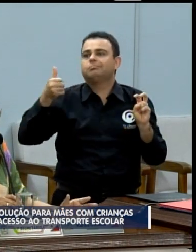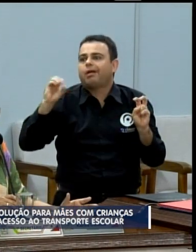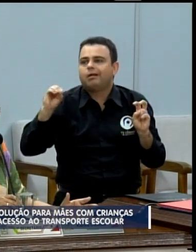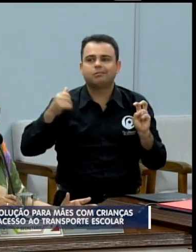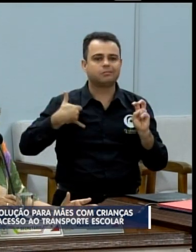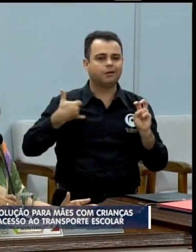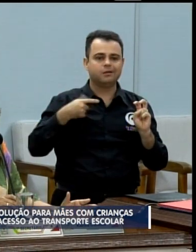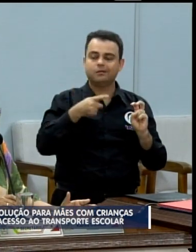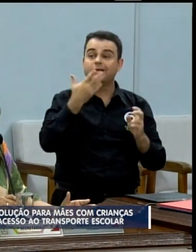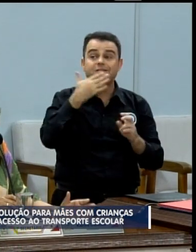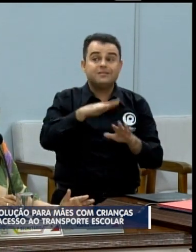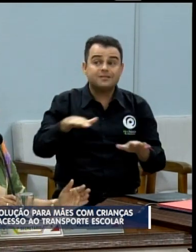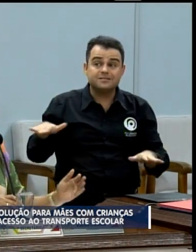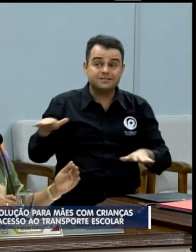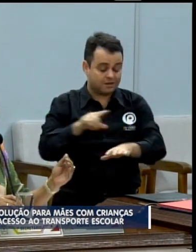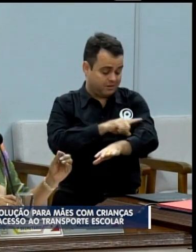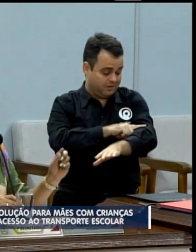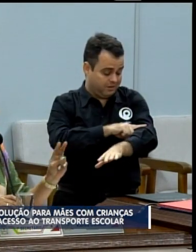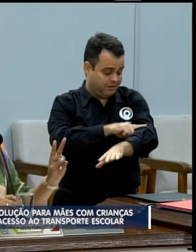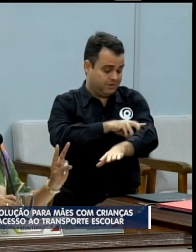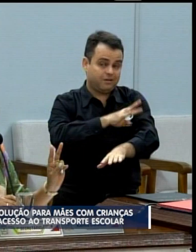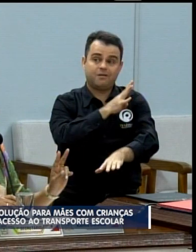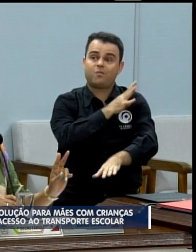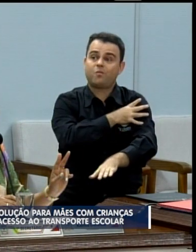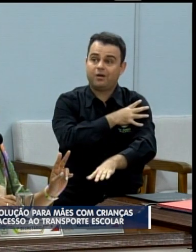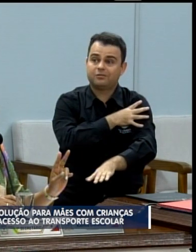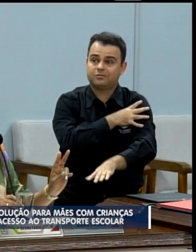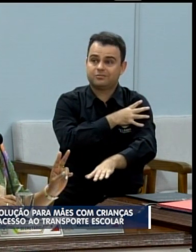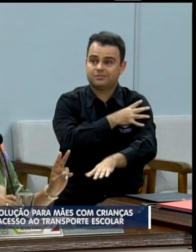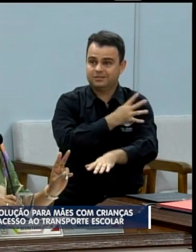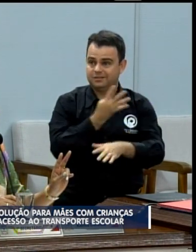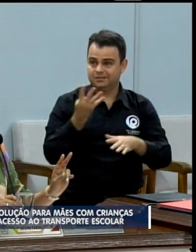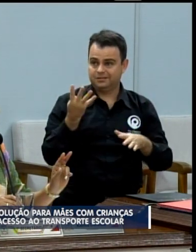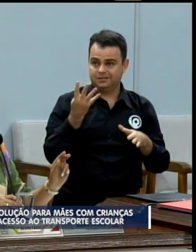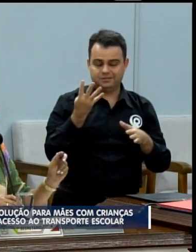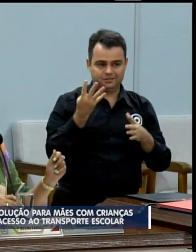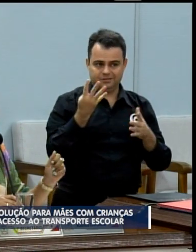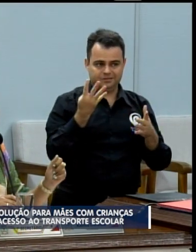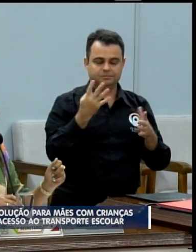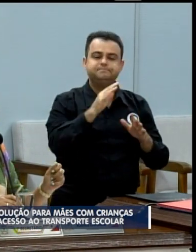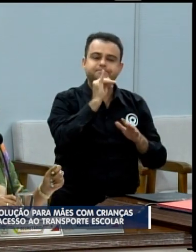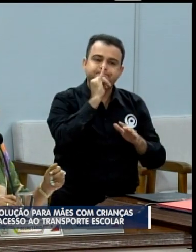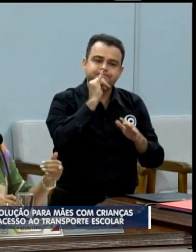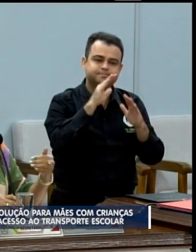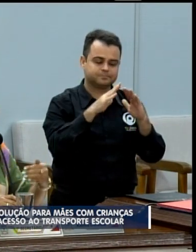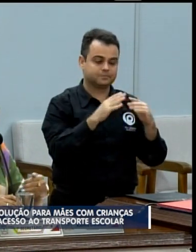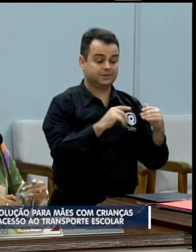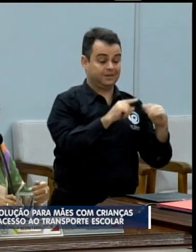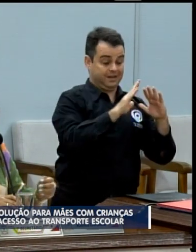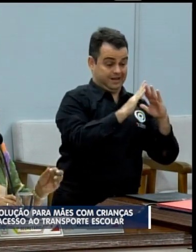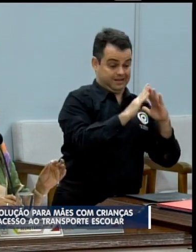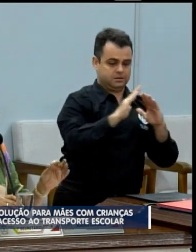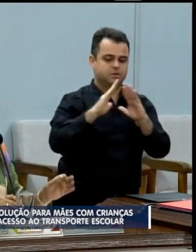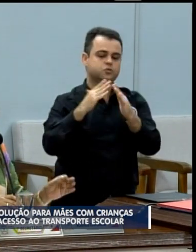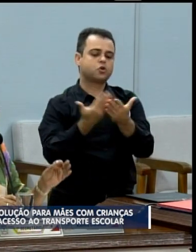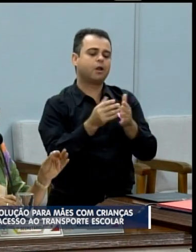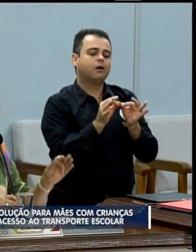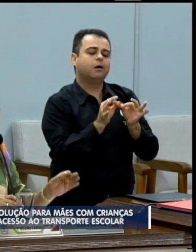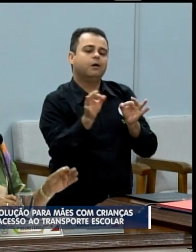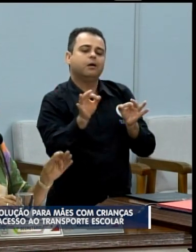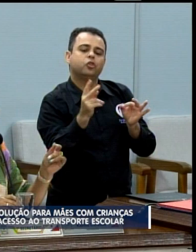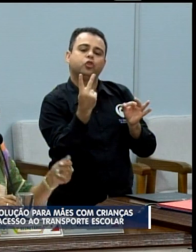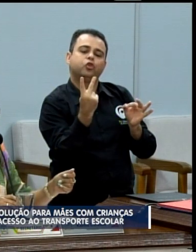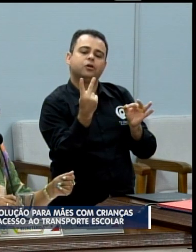ensino fundamental. É que quando passa de 2 quilômetros, vereador, a escola, pelo decreto, tem que fornecer